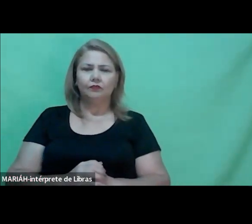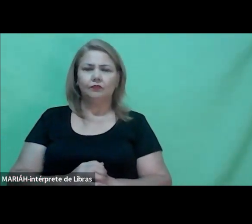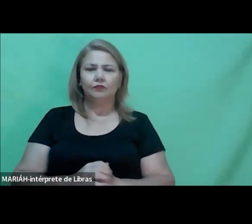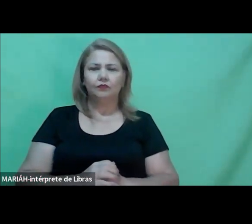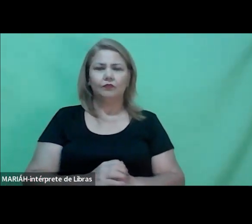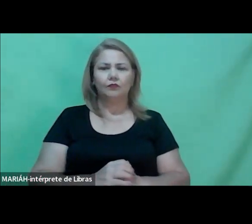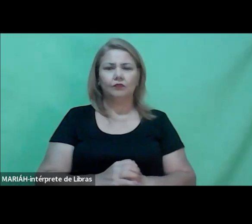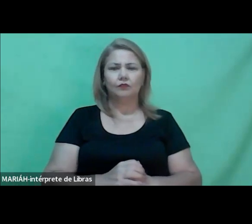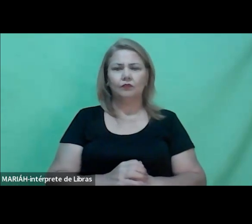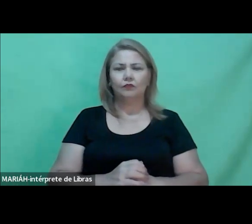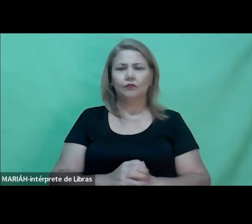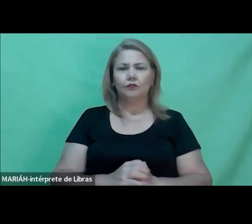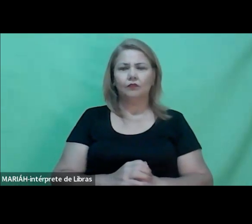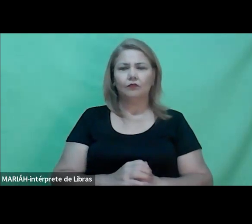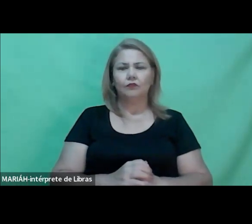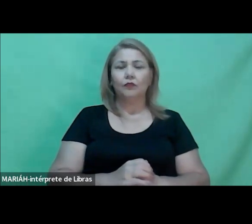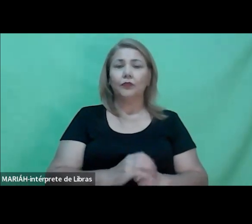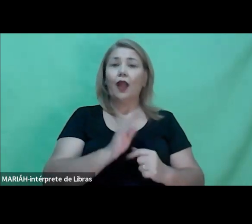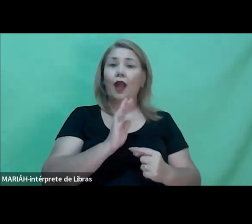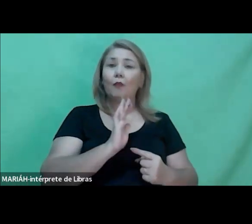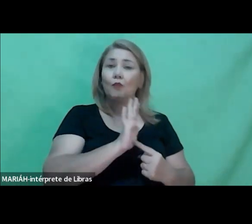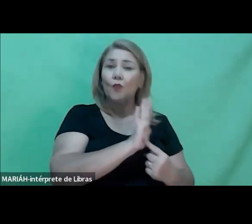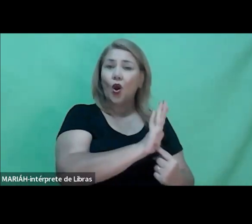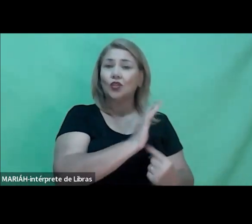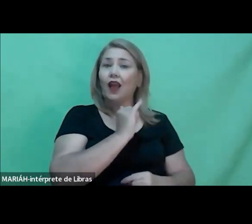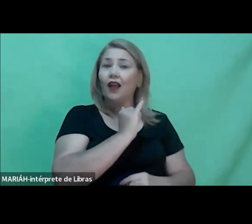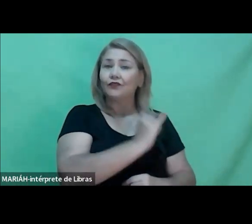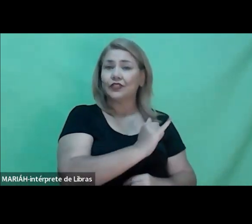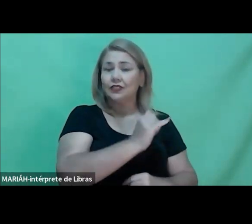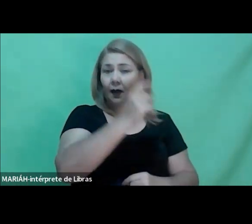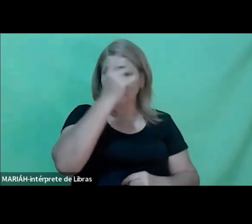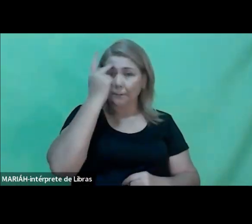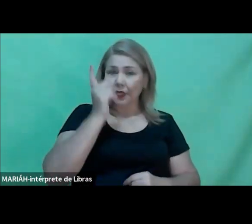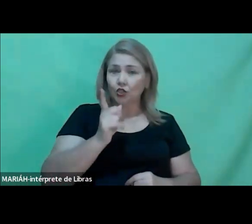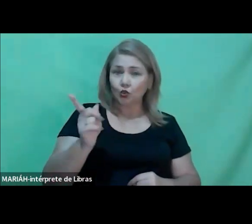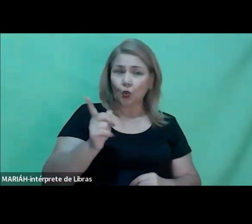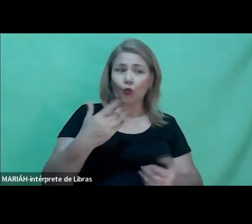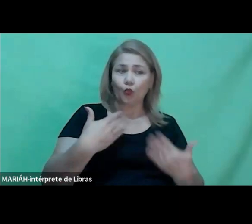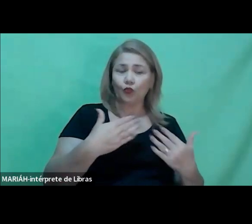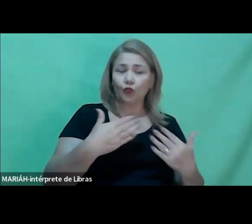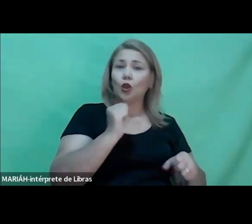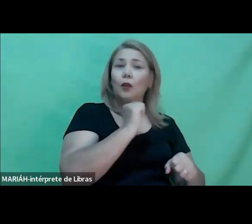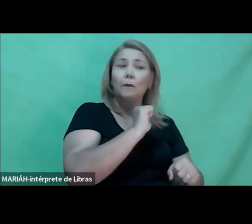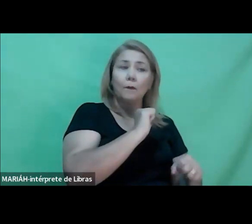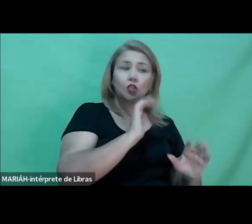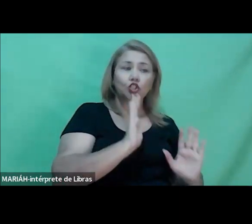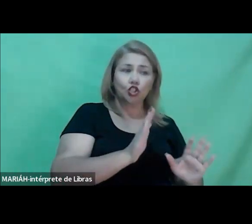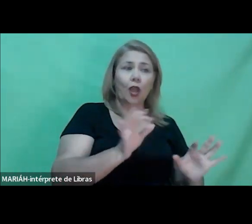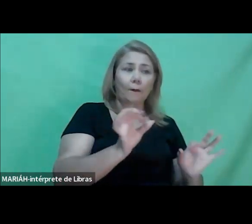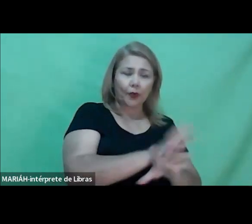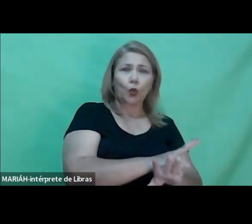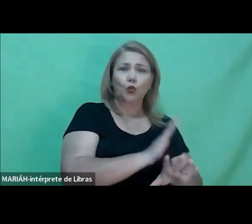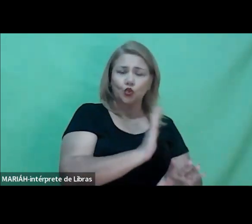es indicar a la persona sordociega si la persona que está hablando Ya terminó de hablar sí si está esperando una